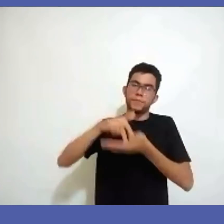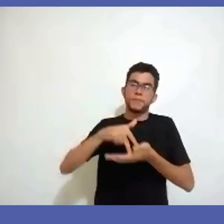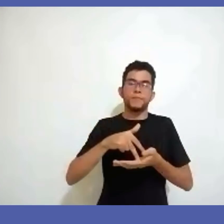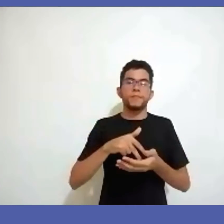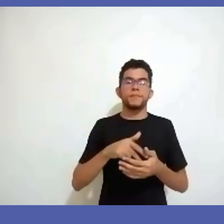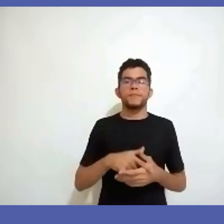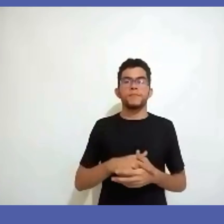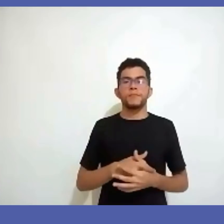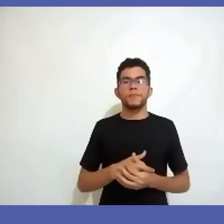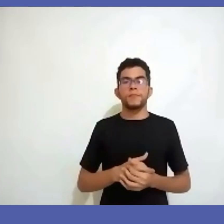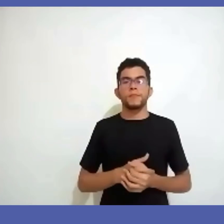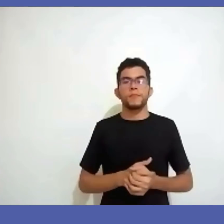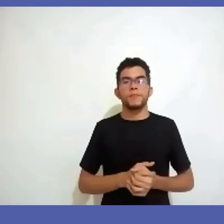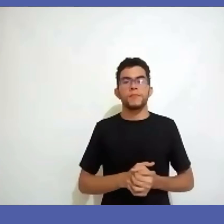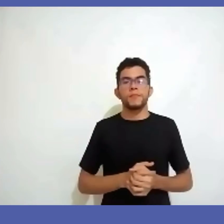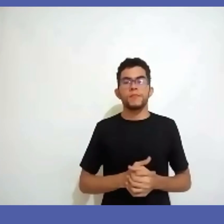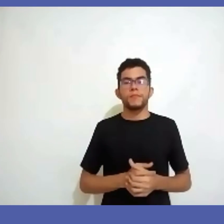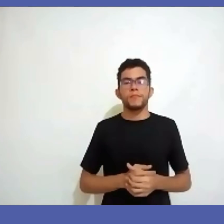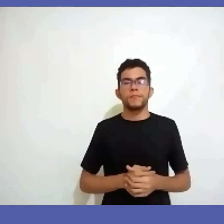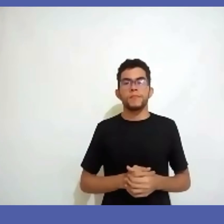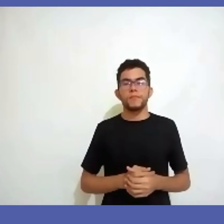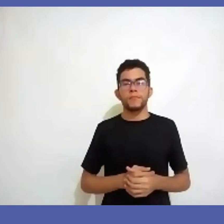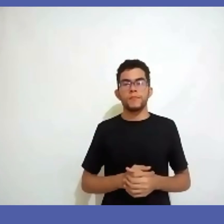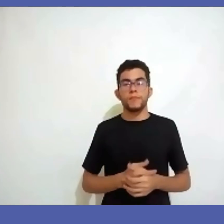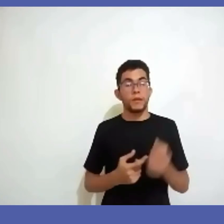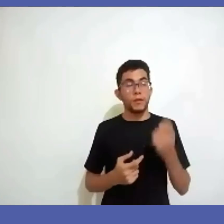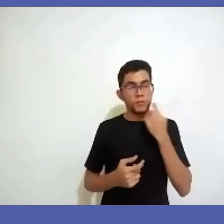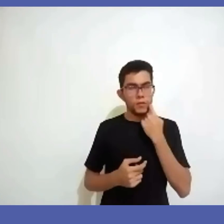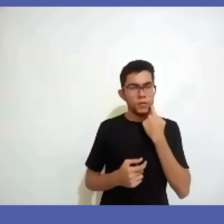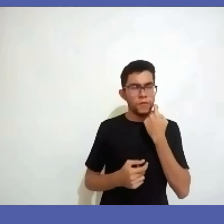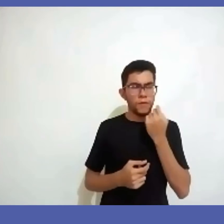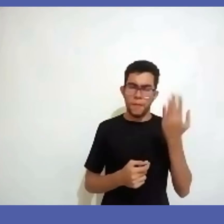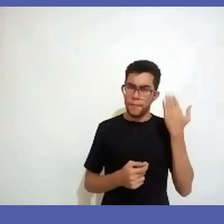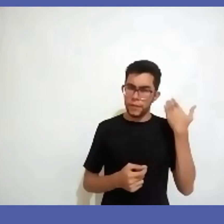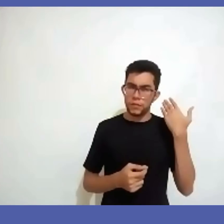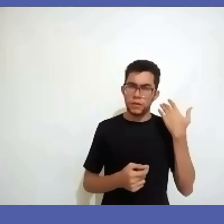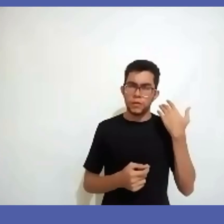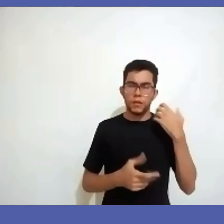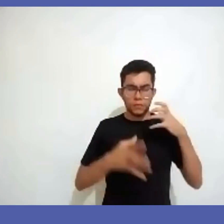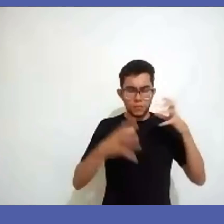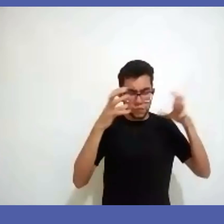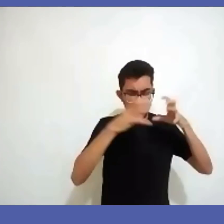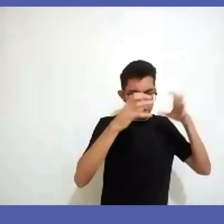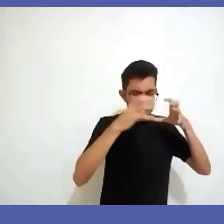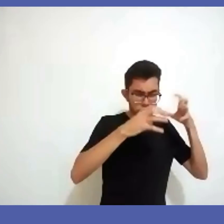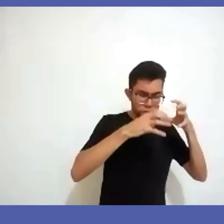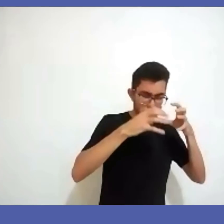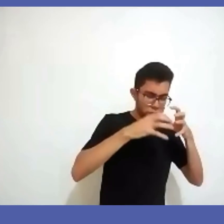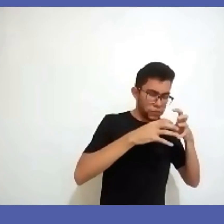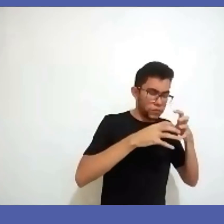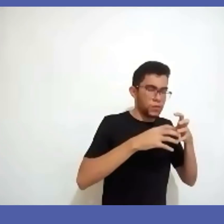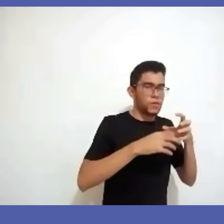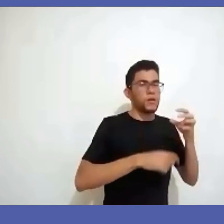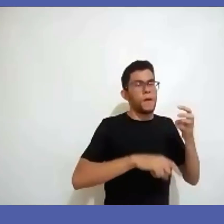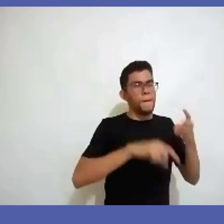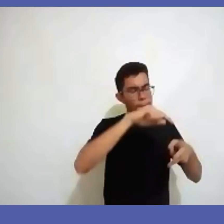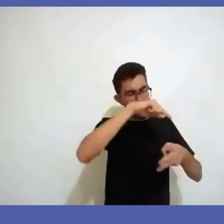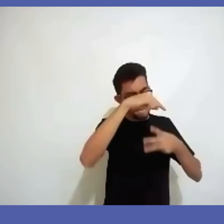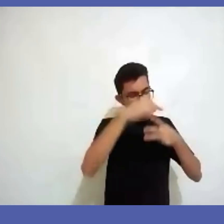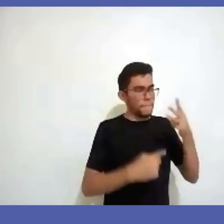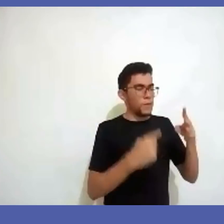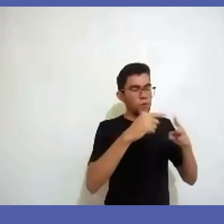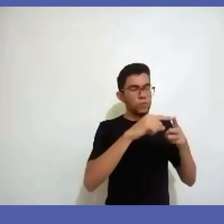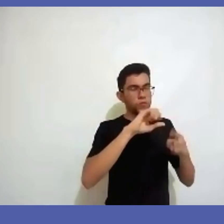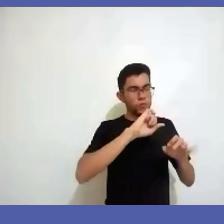Isso que aconteceu na sexta-feira, esse tumulto todo, irmãos, é a pressão dos ultra-ortodoxos judeus. Eles